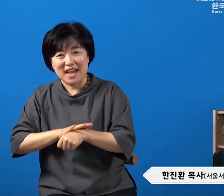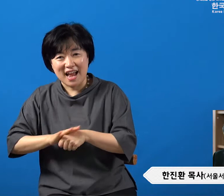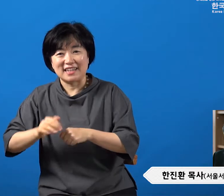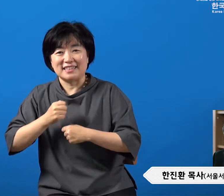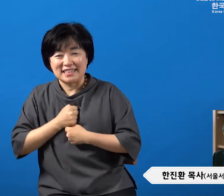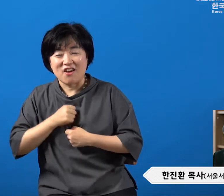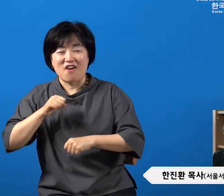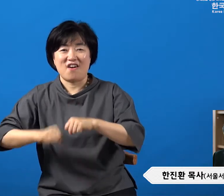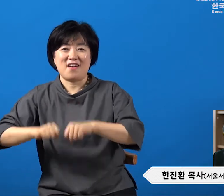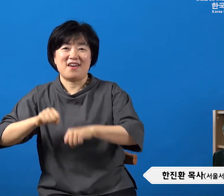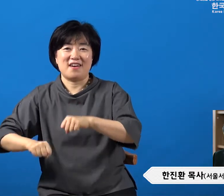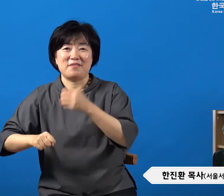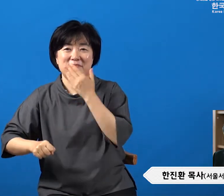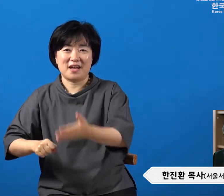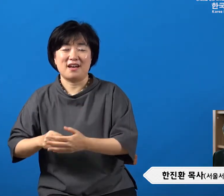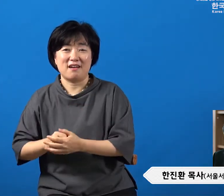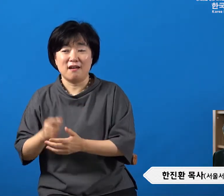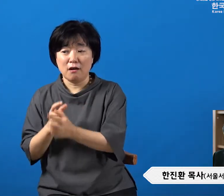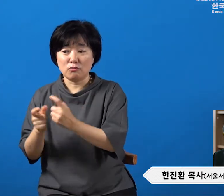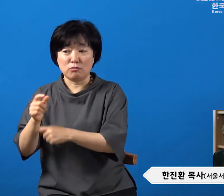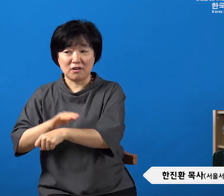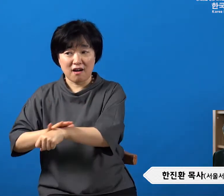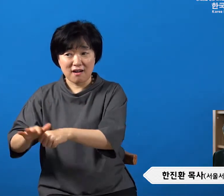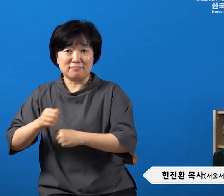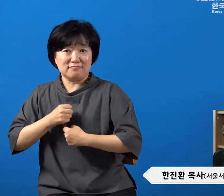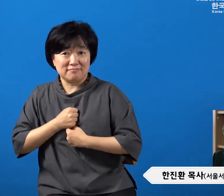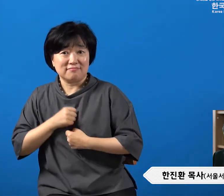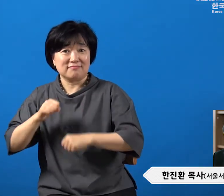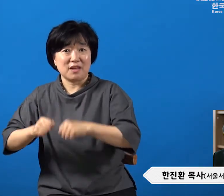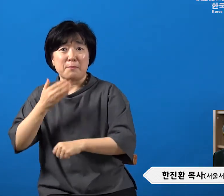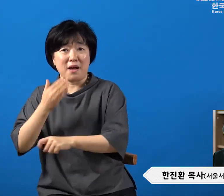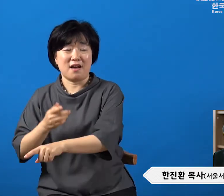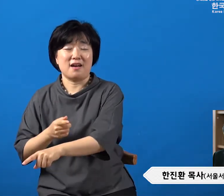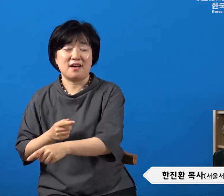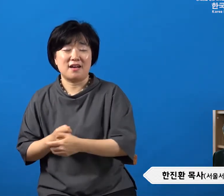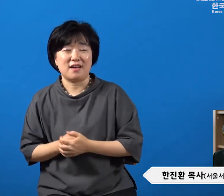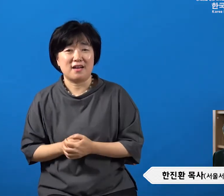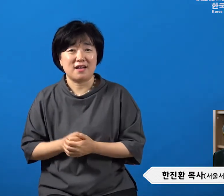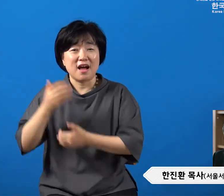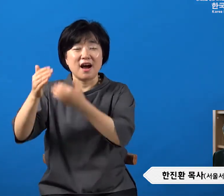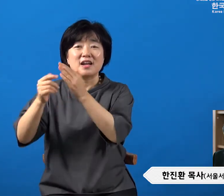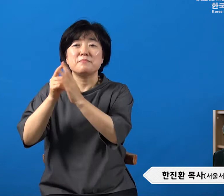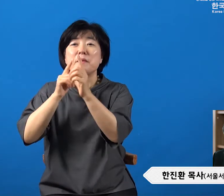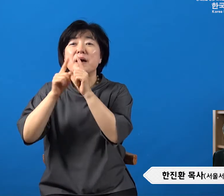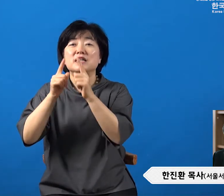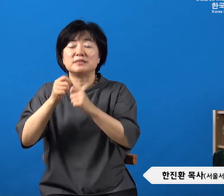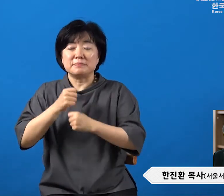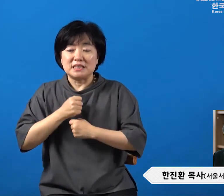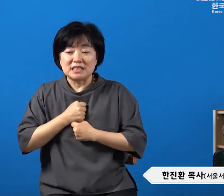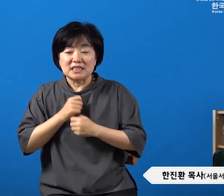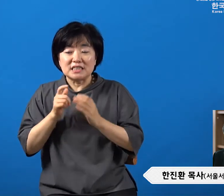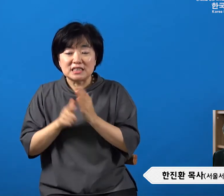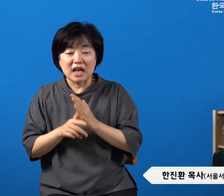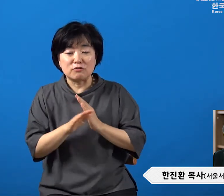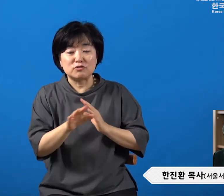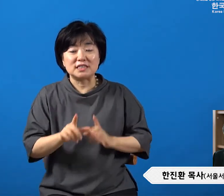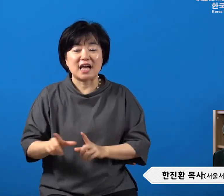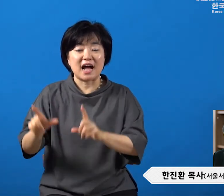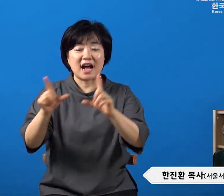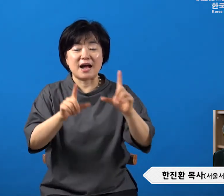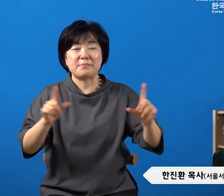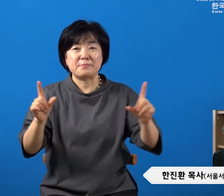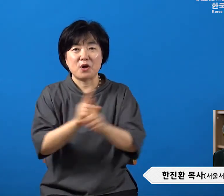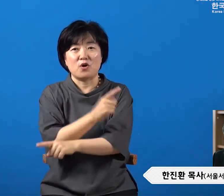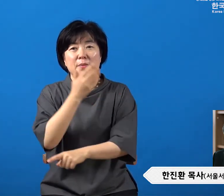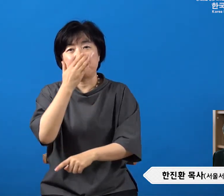더 잘 지킬 수가 있지요. 그리고 더 잘 지켜야 됩니다. 말씀을 지킬 때에 우리 삶이